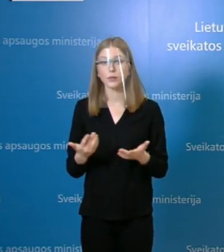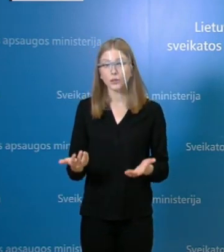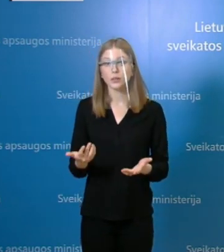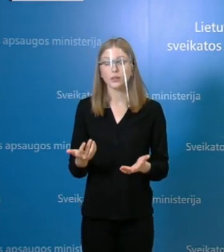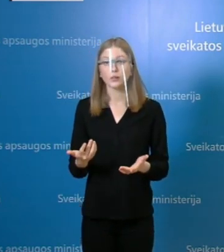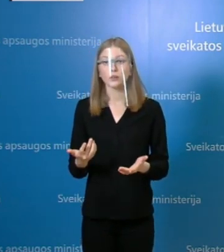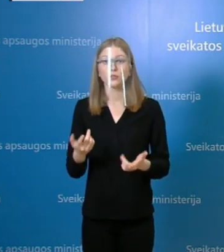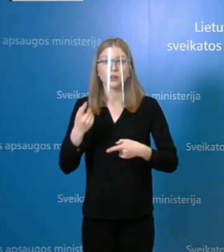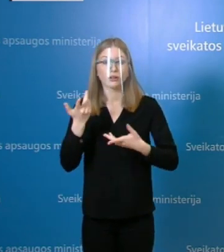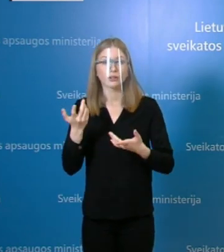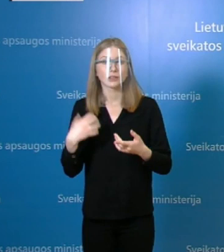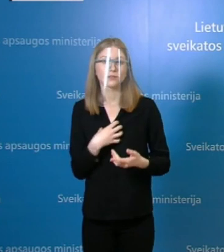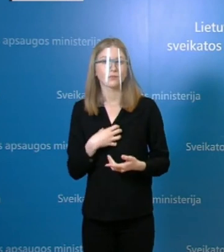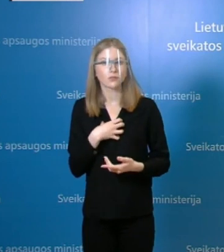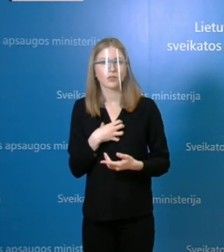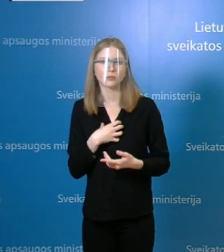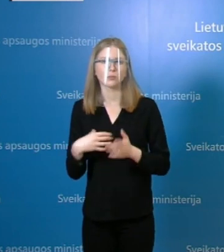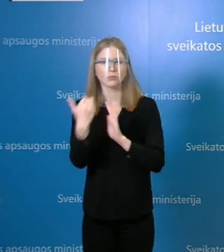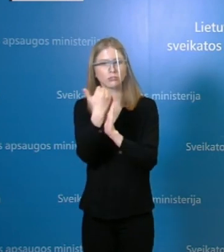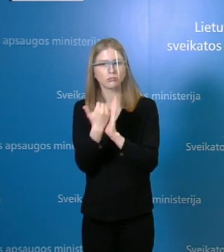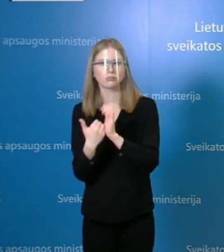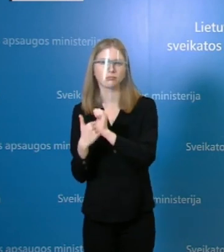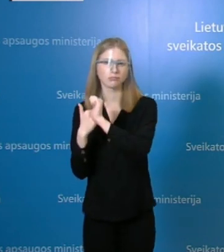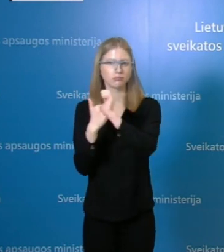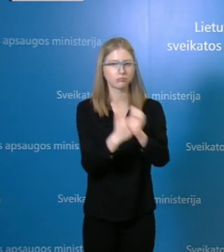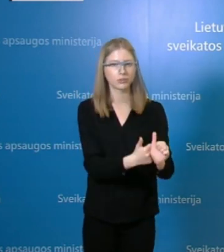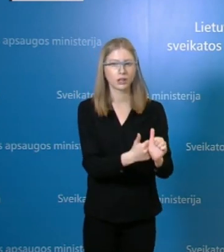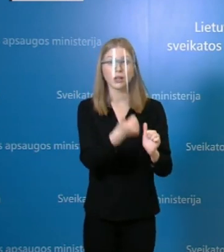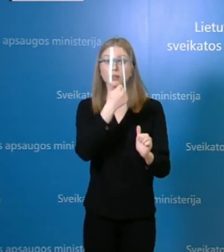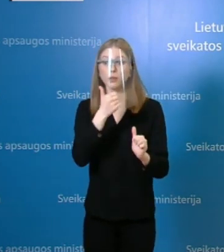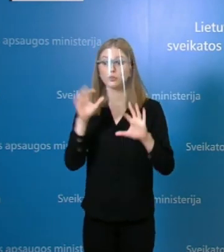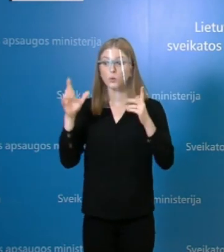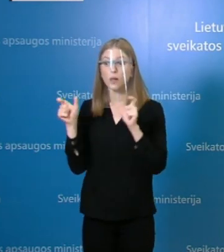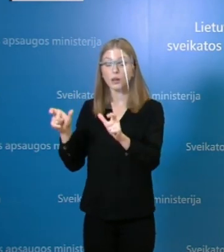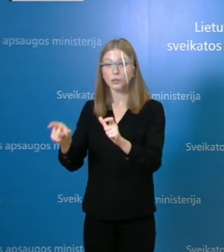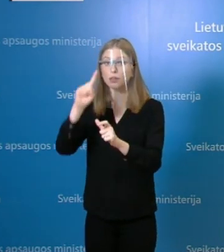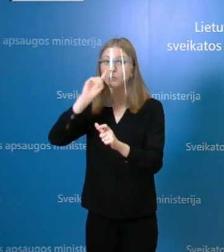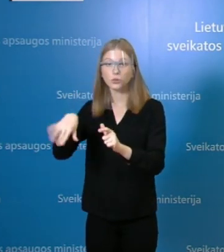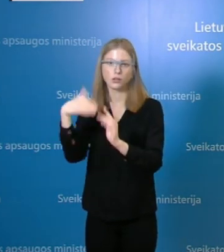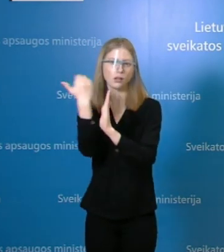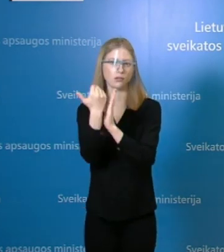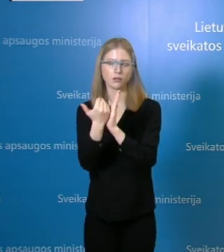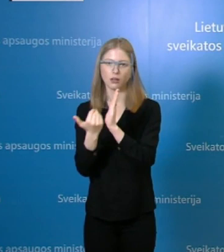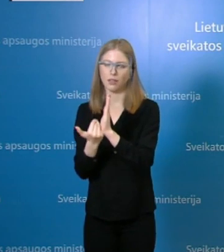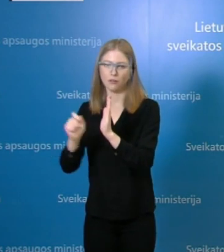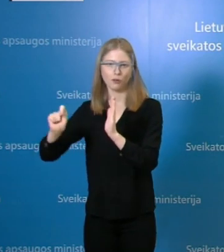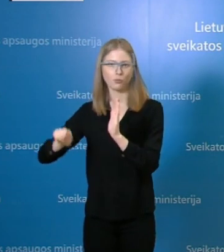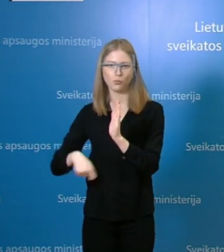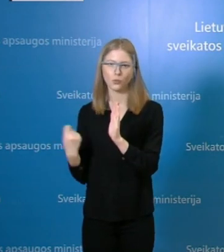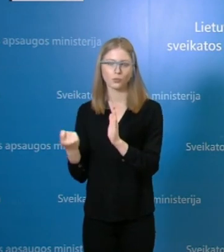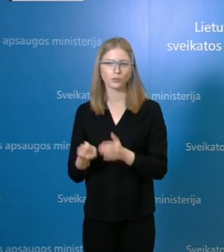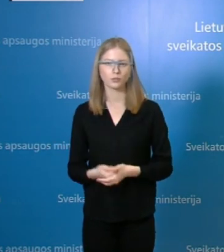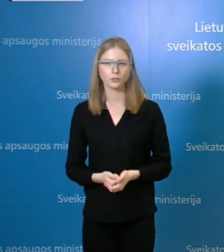priemonės, kurių nebūtų galima taikyti nesant paskelbtam karantinui. Tai kada